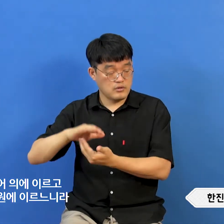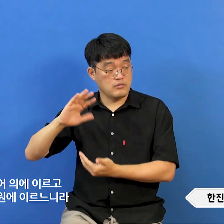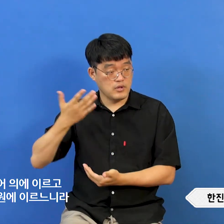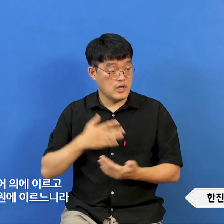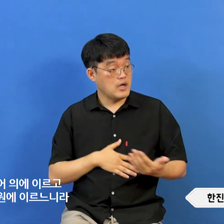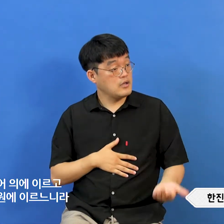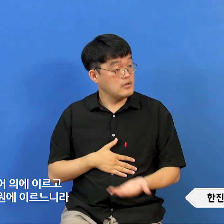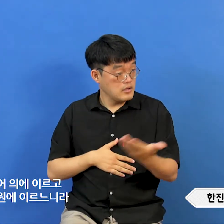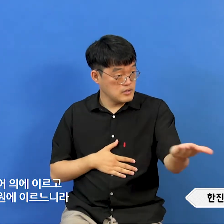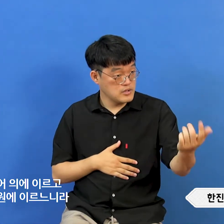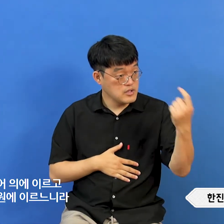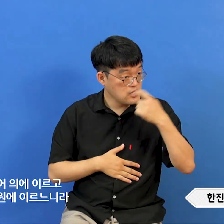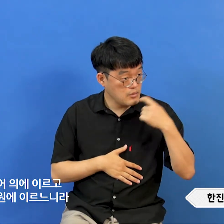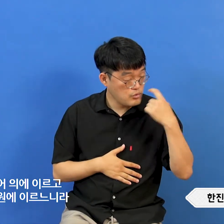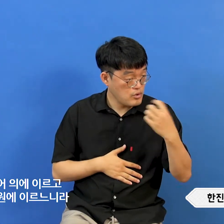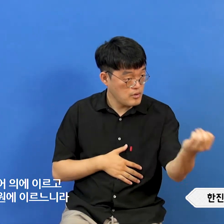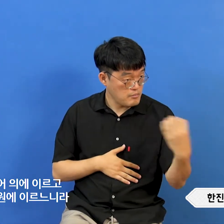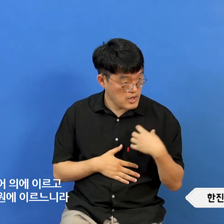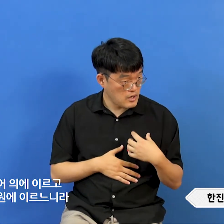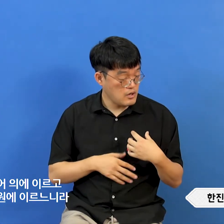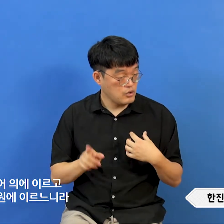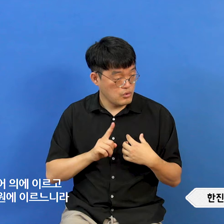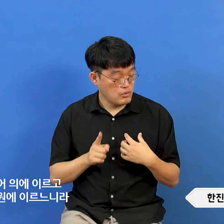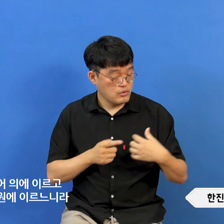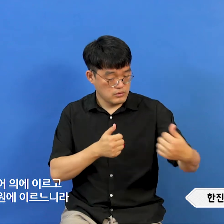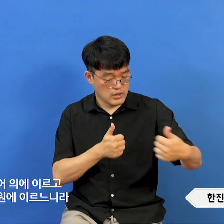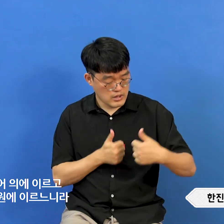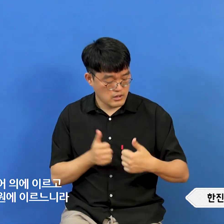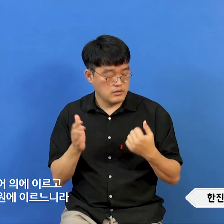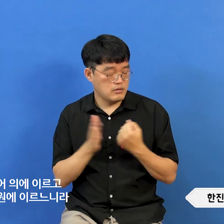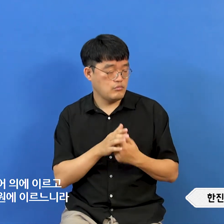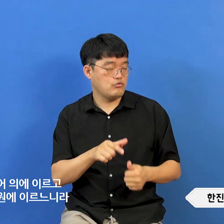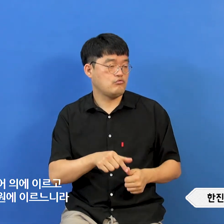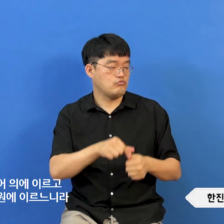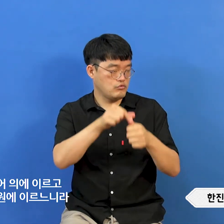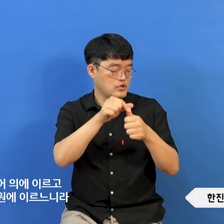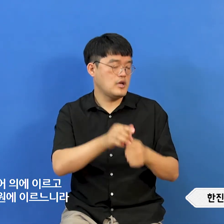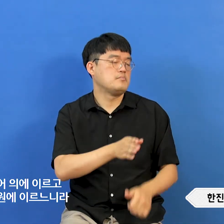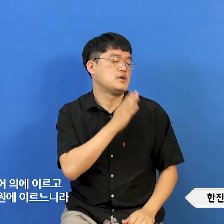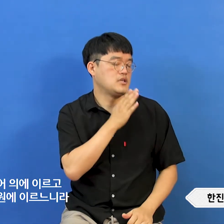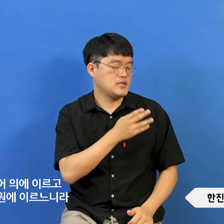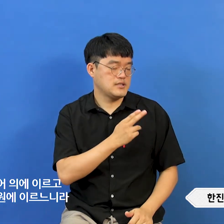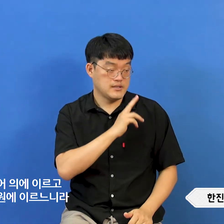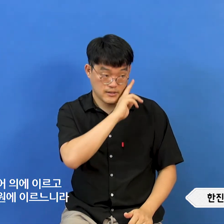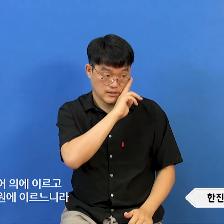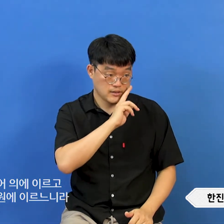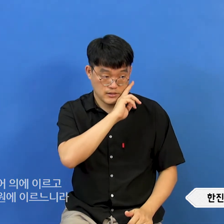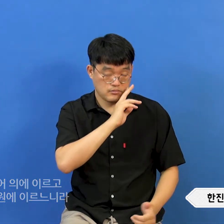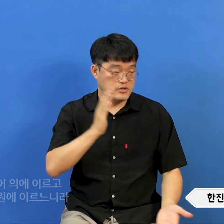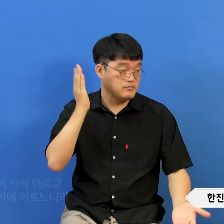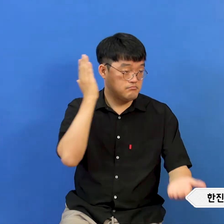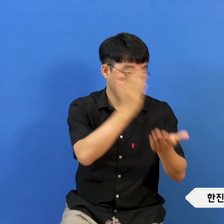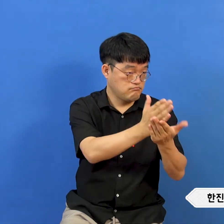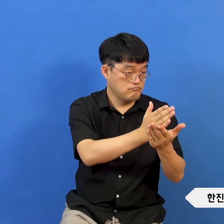입으로 시인했지, 영접 기도도 따라 했지 않느냐? 그러니까 구원받은 거 맞다, 의심하지 마라.